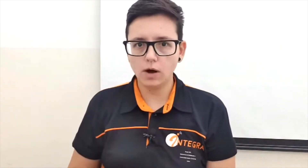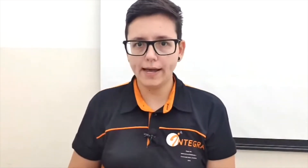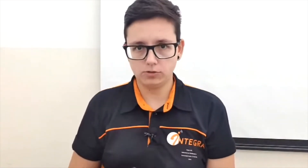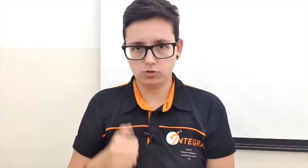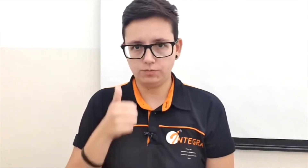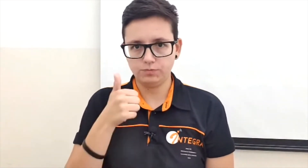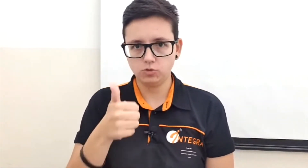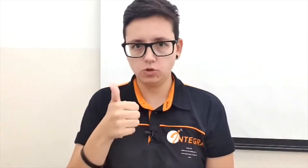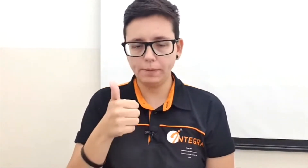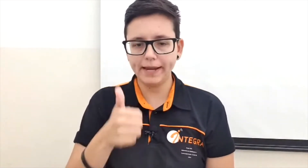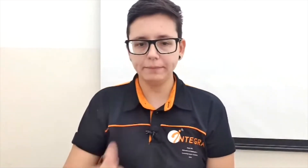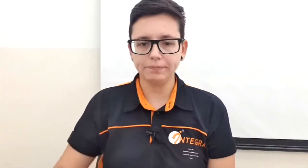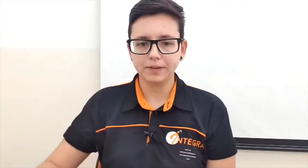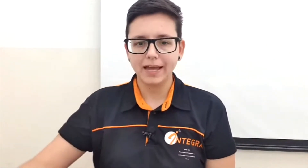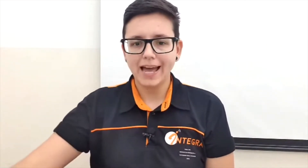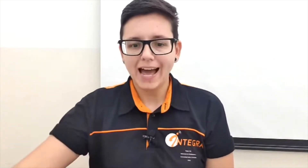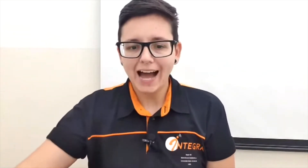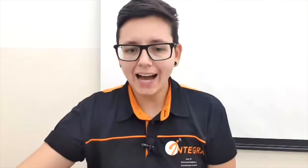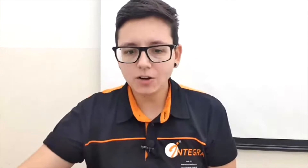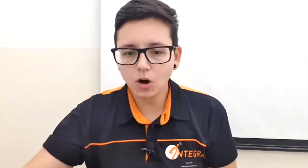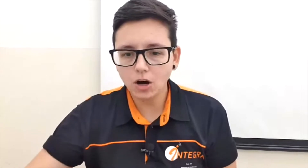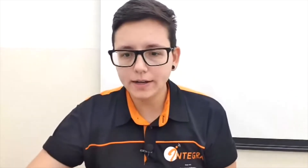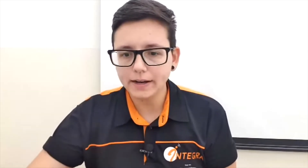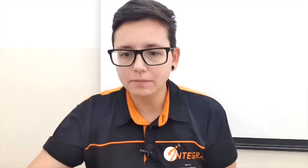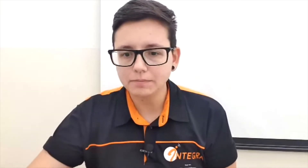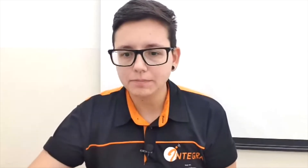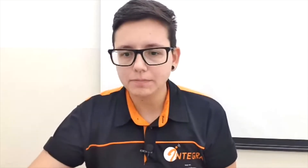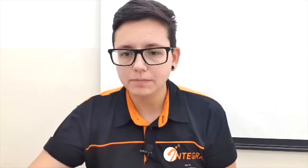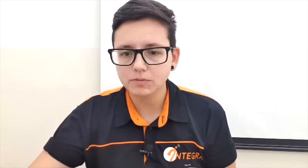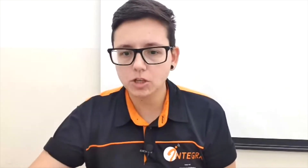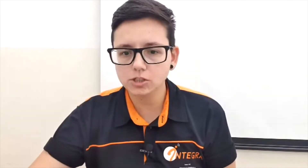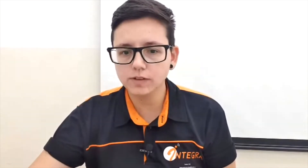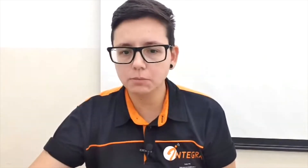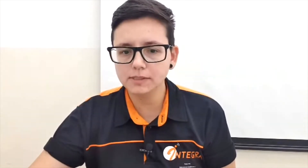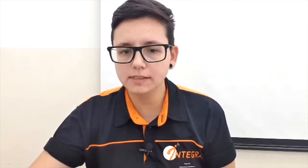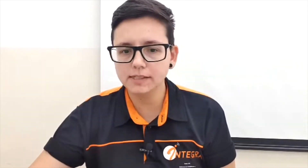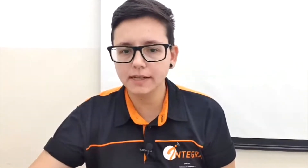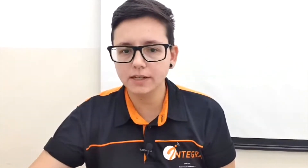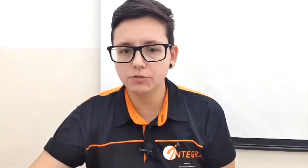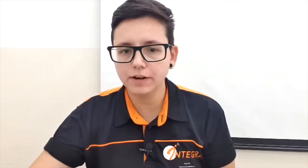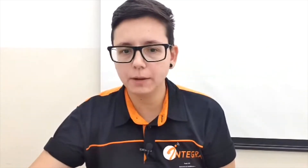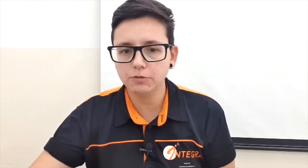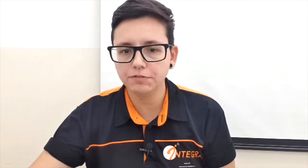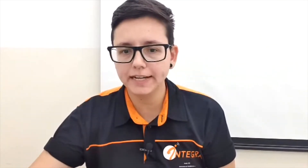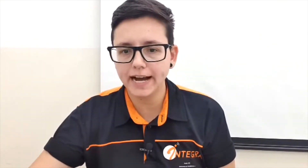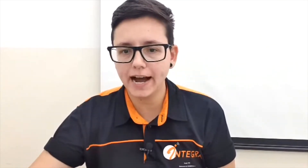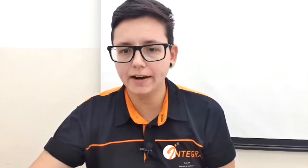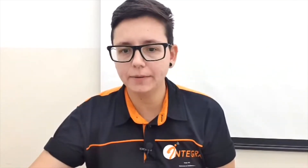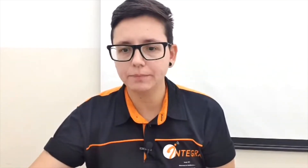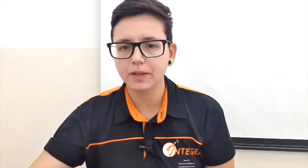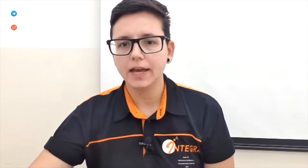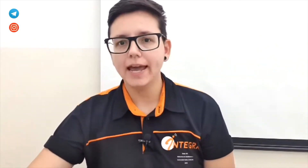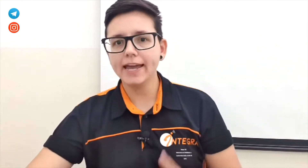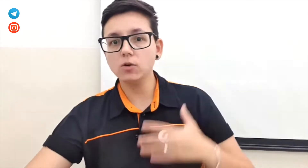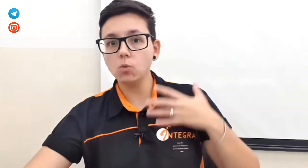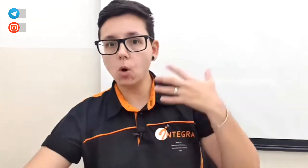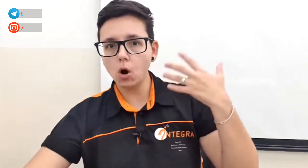corretos. Tudo bem? Agora, nós vamos inserir o verbo ficar em um